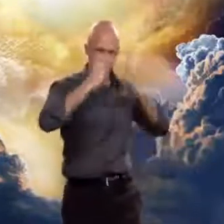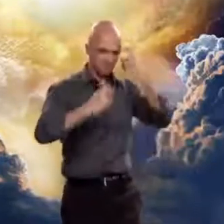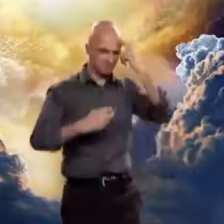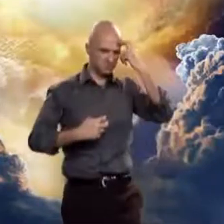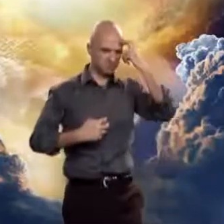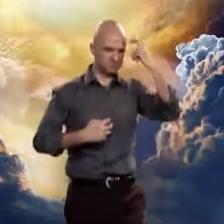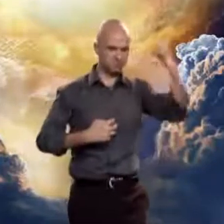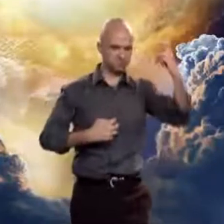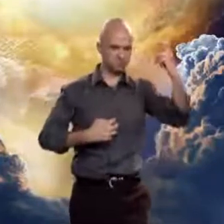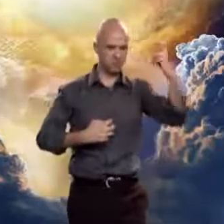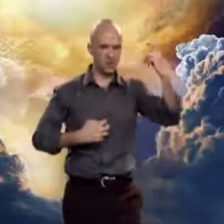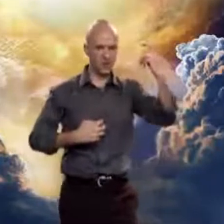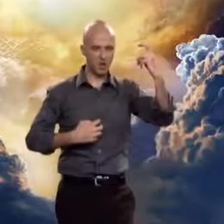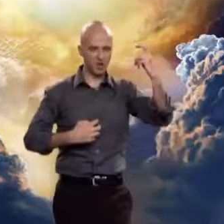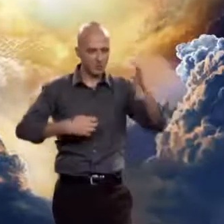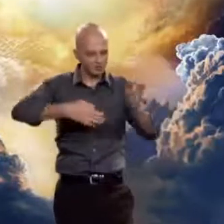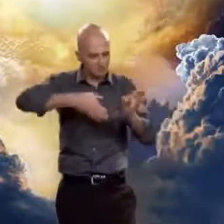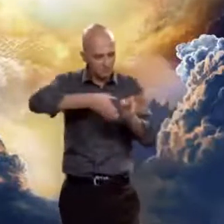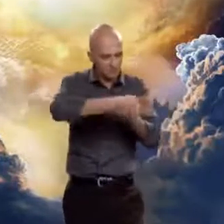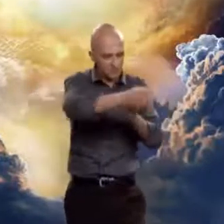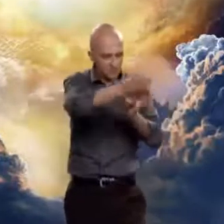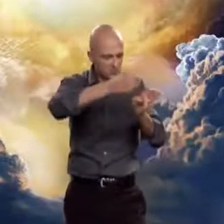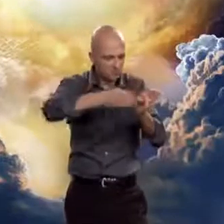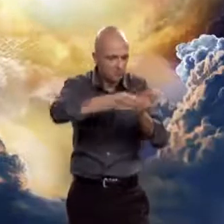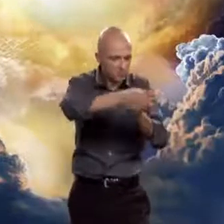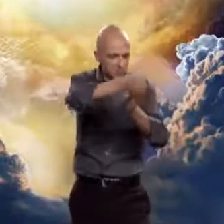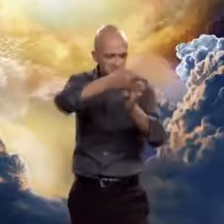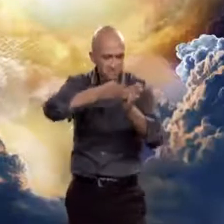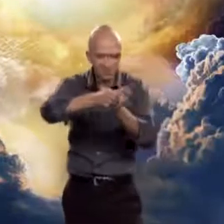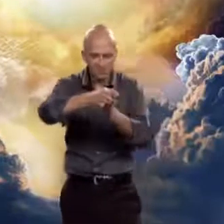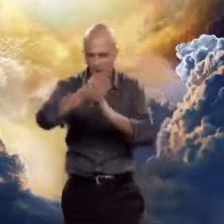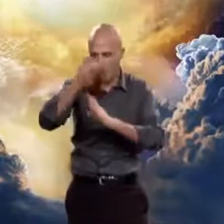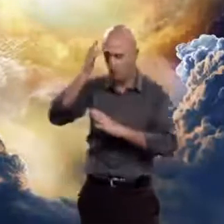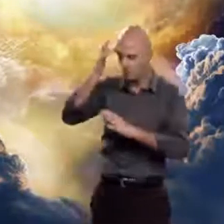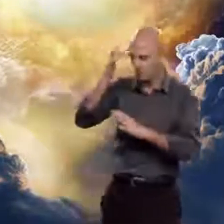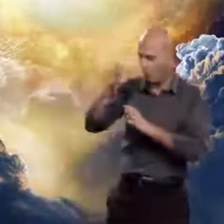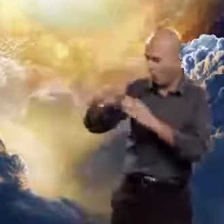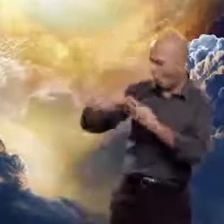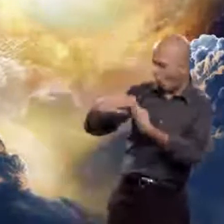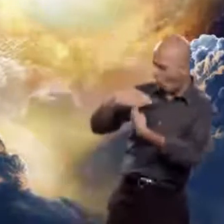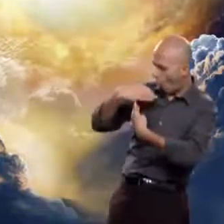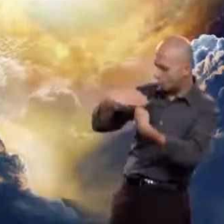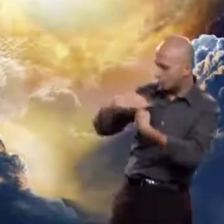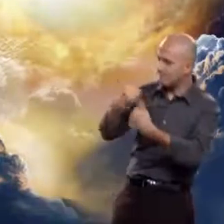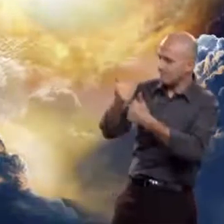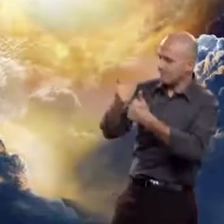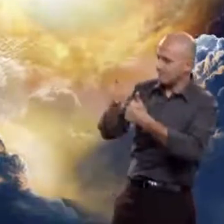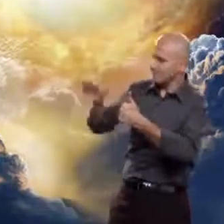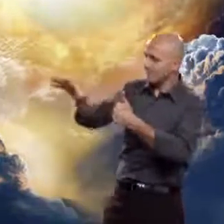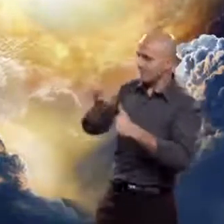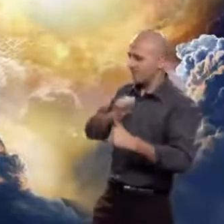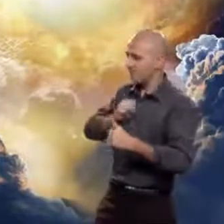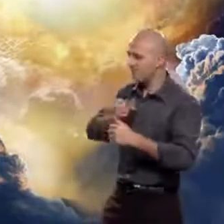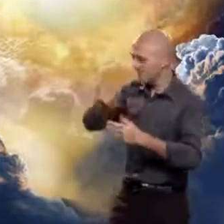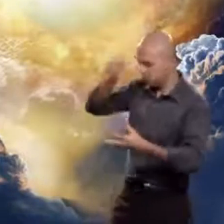que há várias estradas e a sinalização indica aonde cada uma delas leva. Se a pessoa desatende a indicação